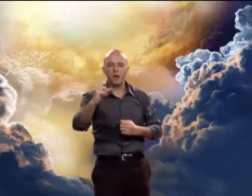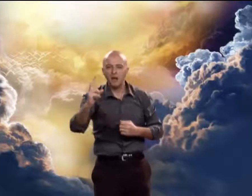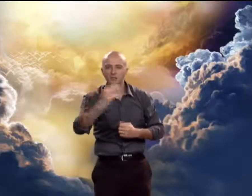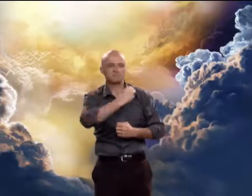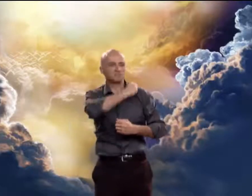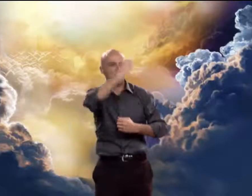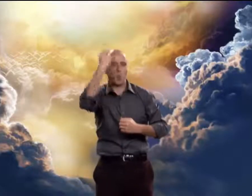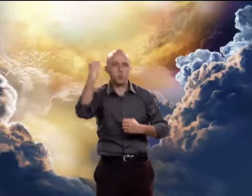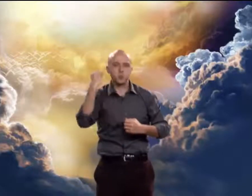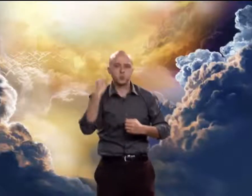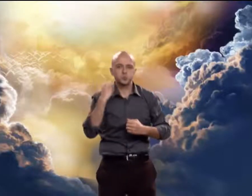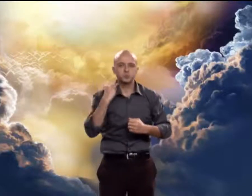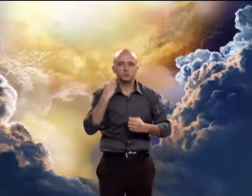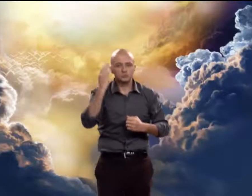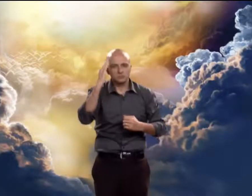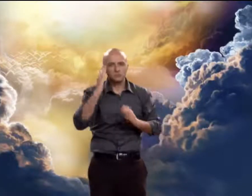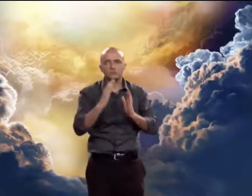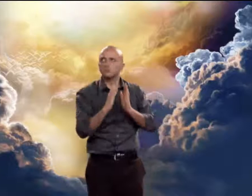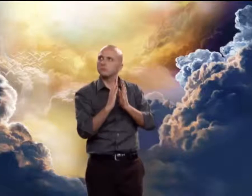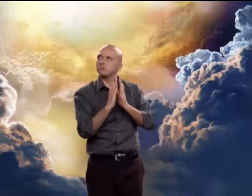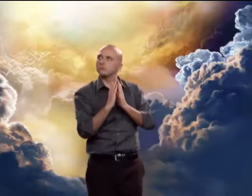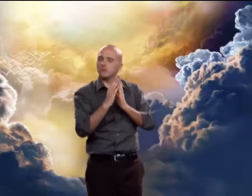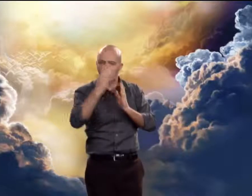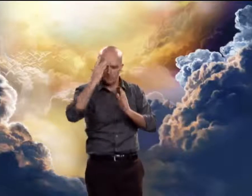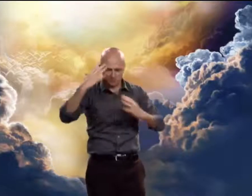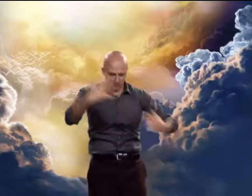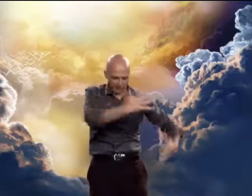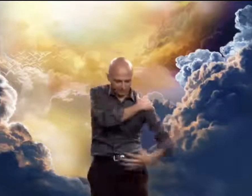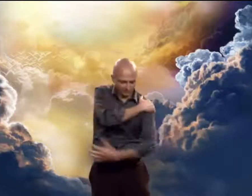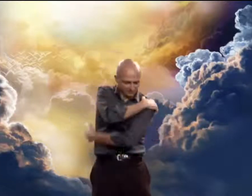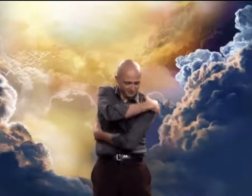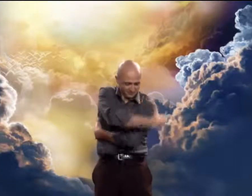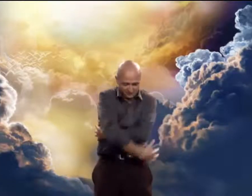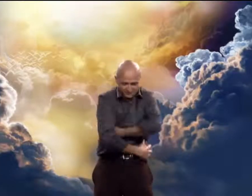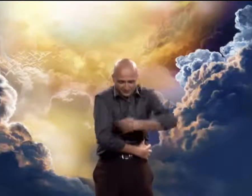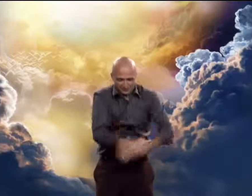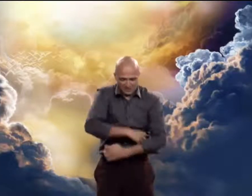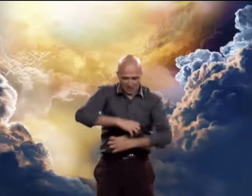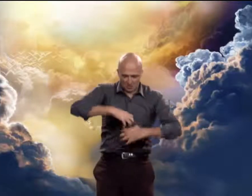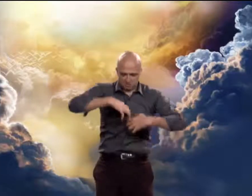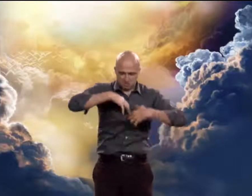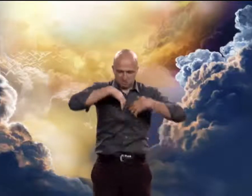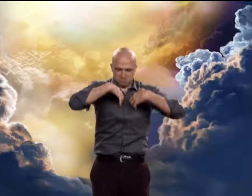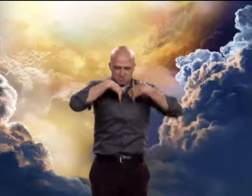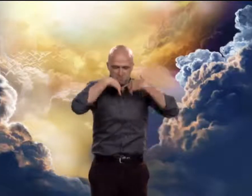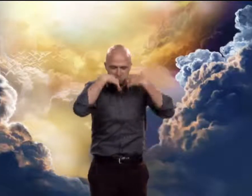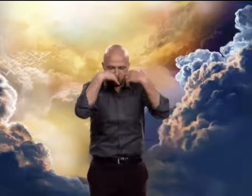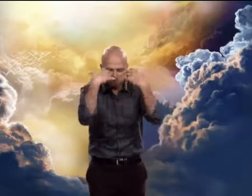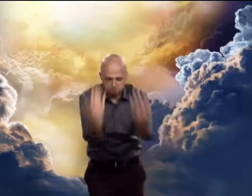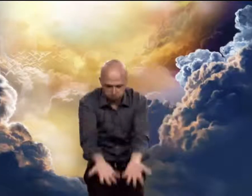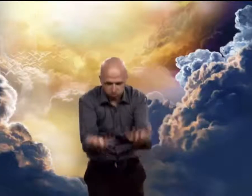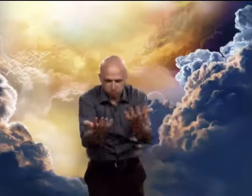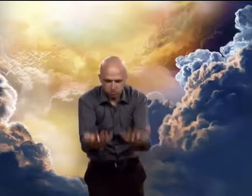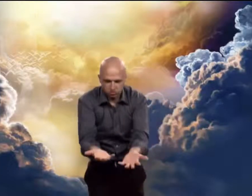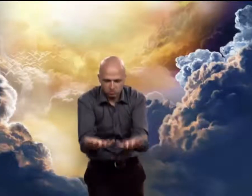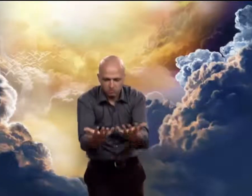havia cessado quase completamente. Em seguida à perseguição, o sol se escureceria. Em 19 de maio